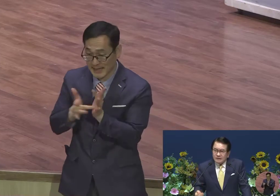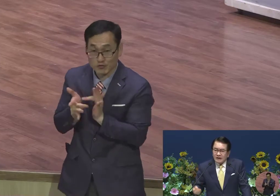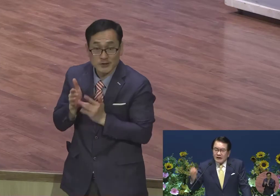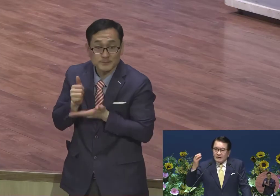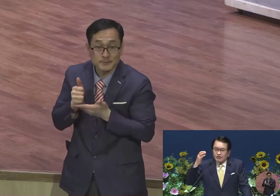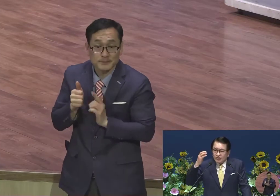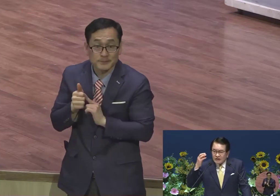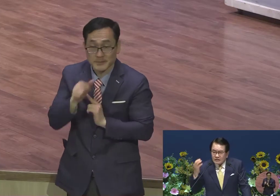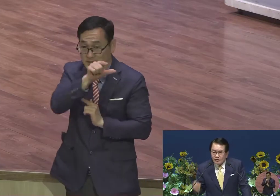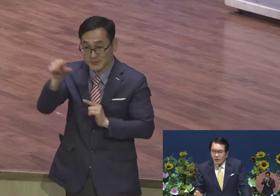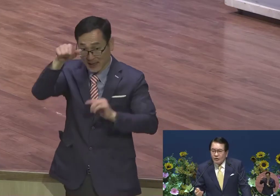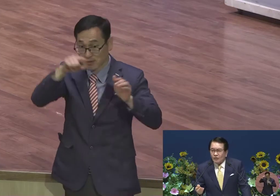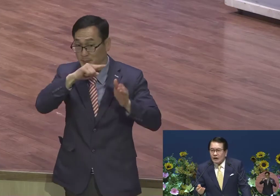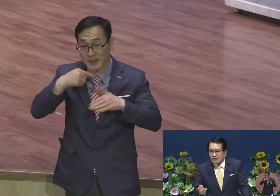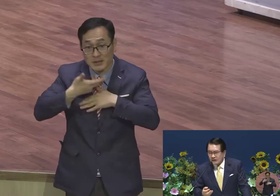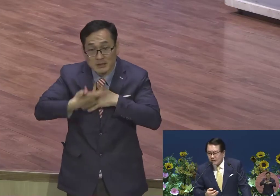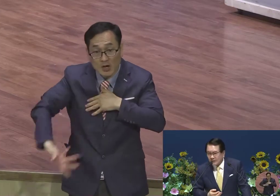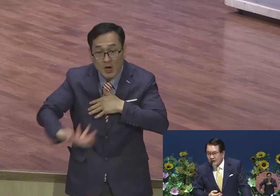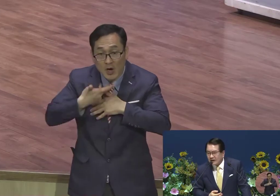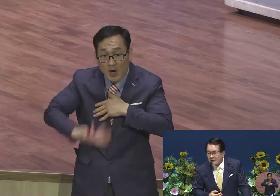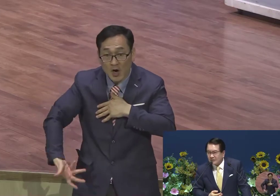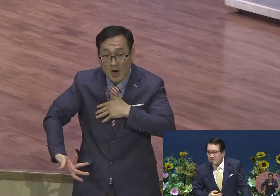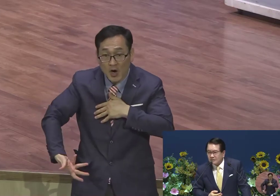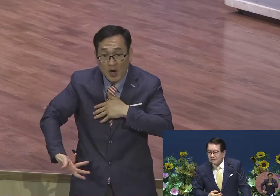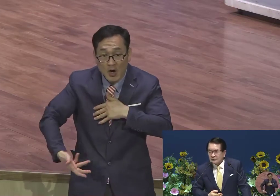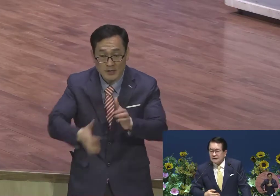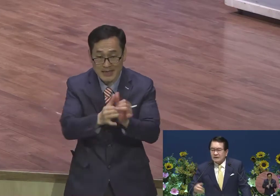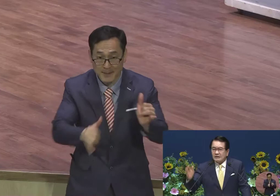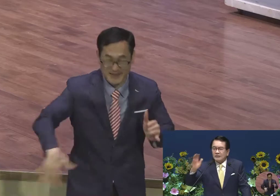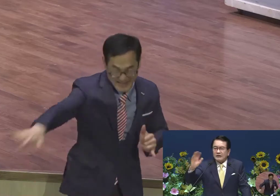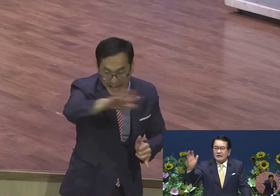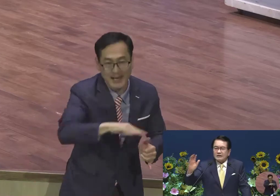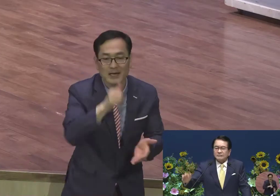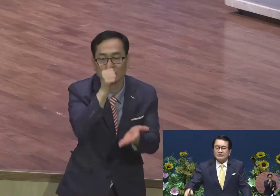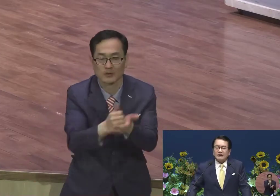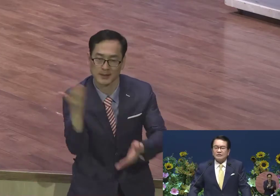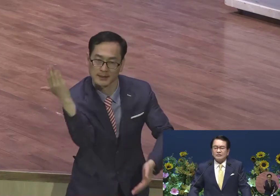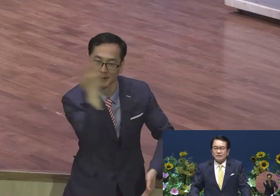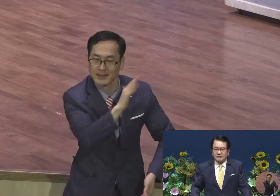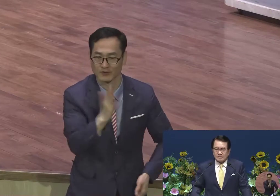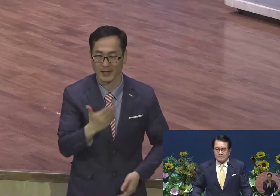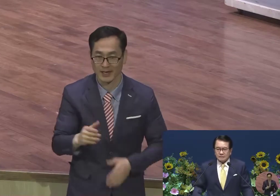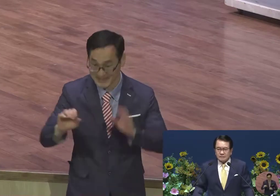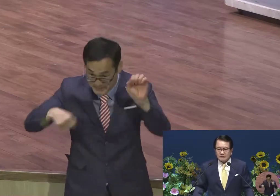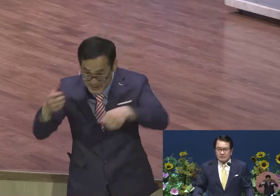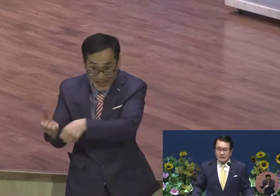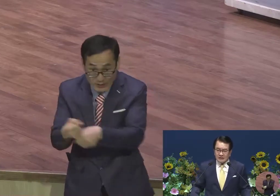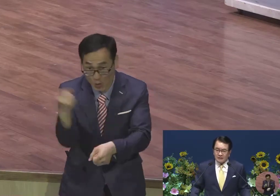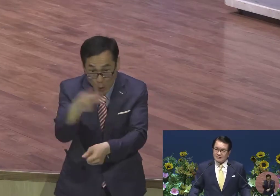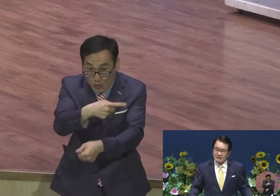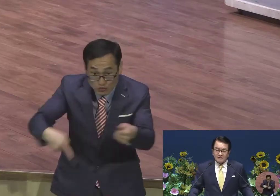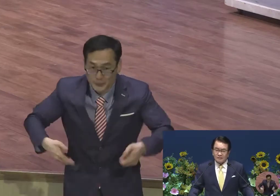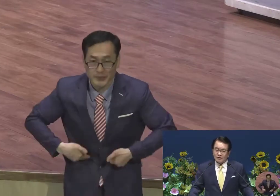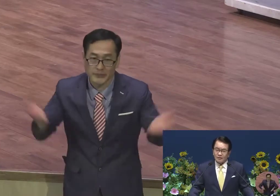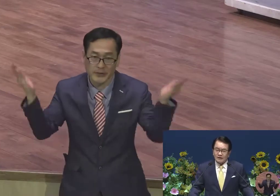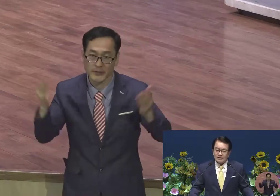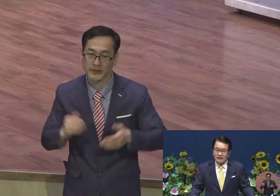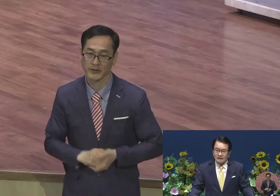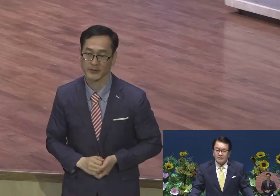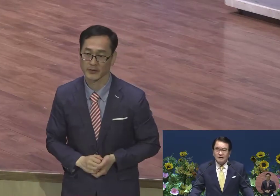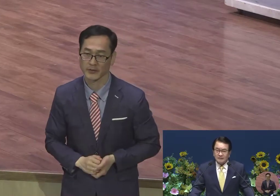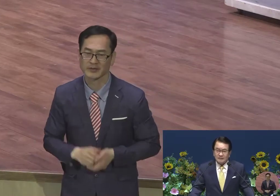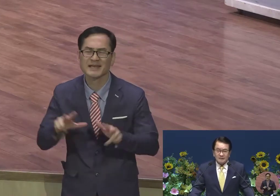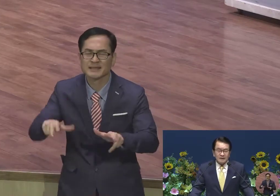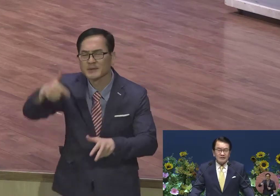십장에 죽이심으로 우리가 죄사함을 받게 된 거예요 이제는 뭐냐 짐승 가질 필요 없어요 그런데요 지금도